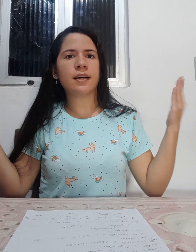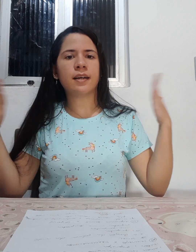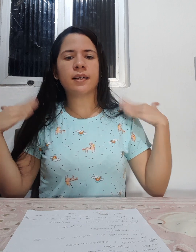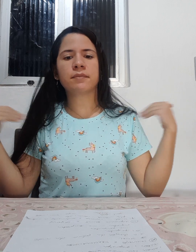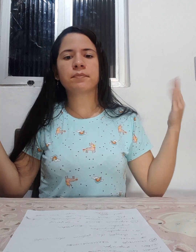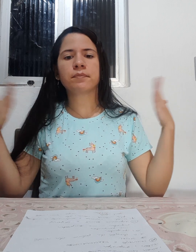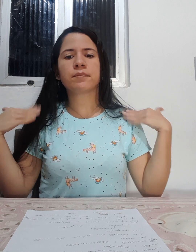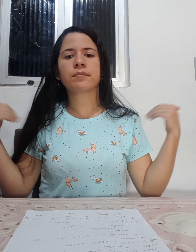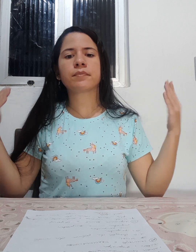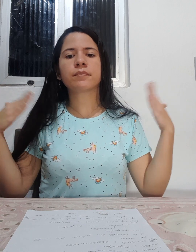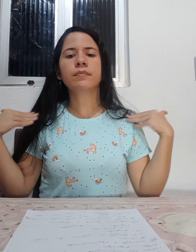passear,